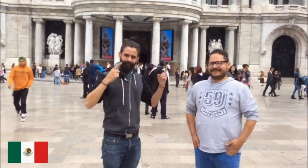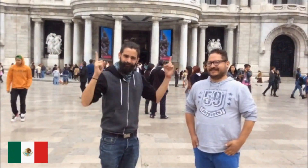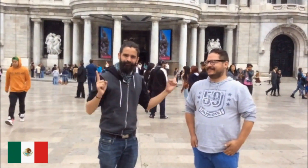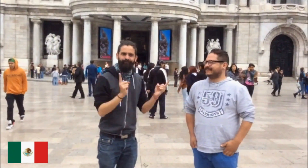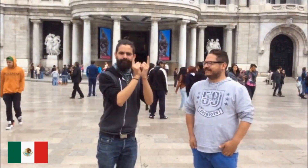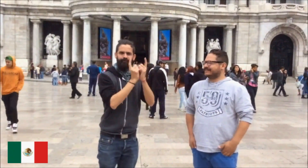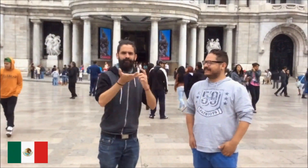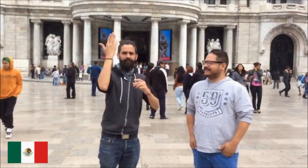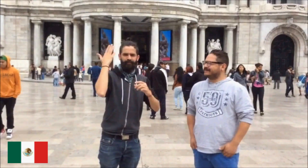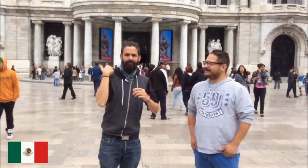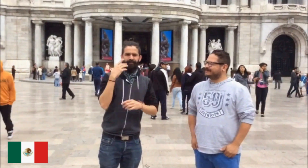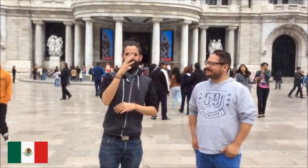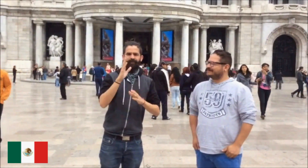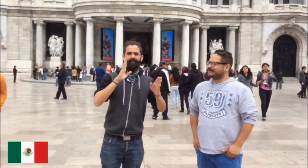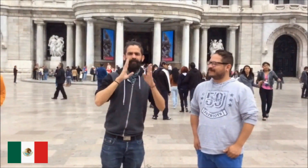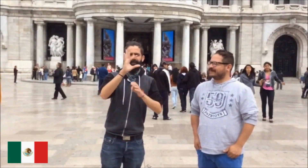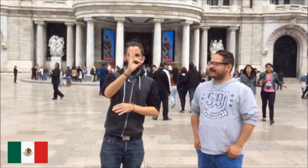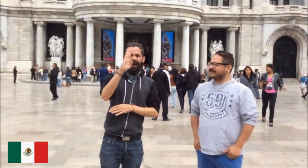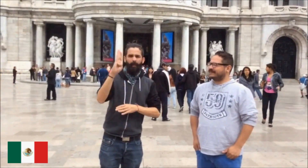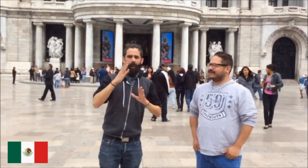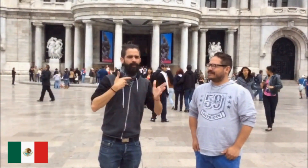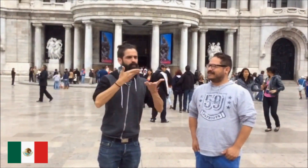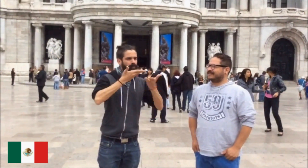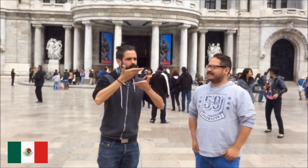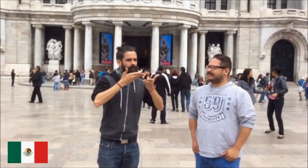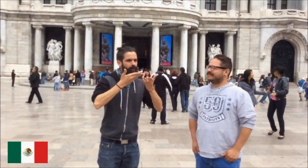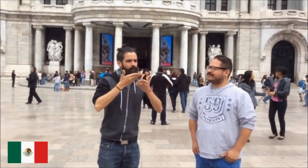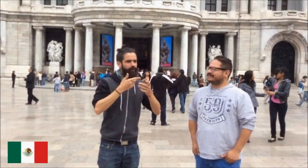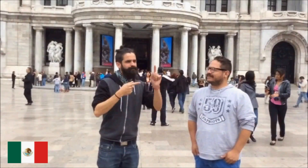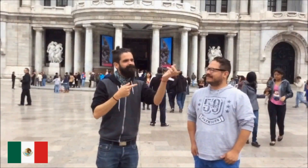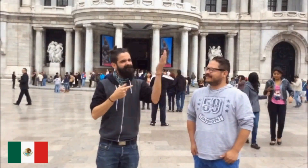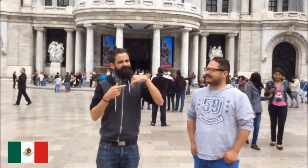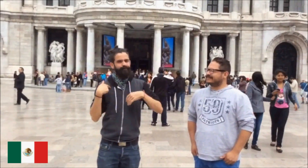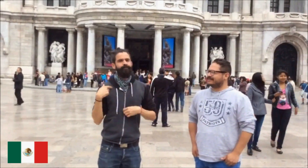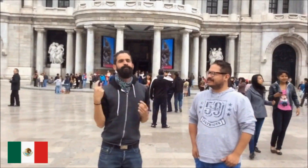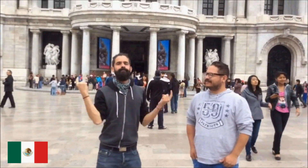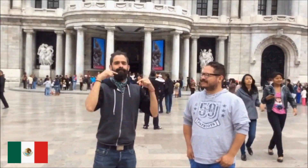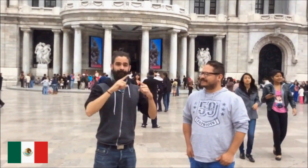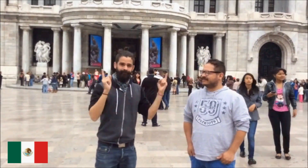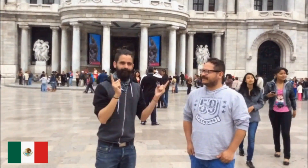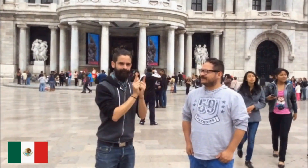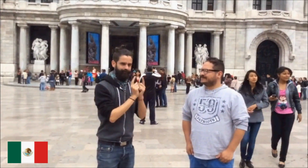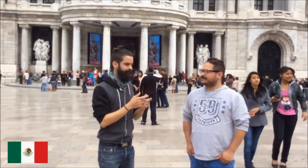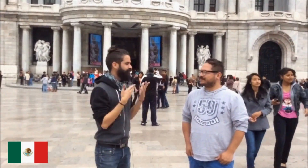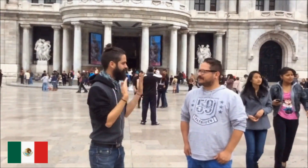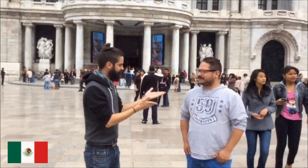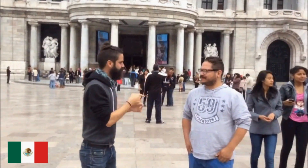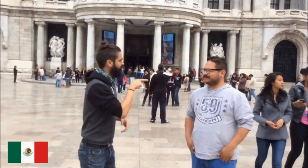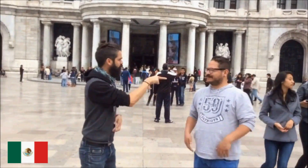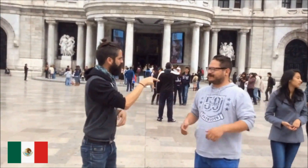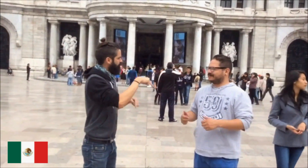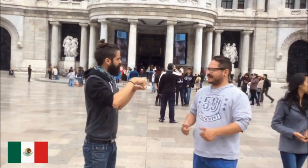voilà Ernesto, on s'est rencontrés ici, on s'est contacté par Facebook, il m'a invité à venir à